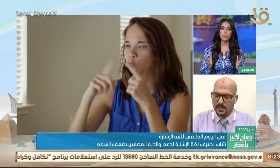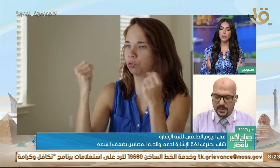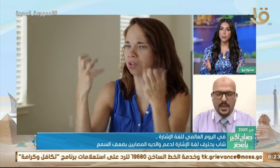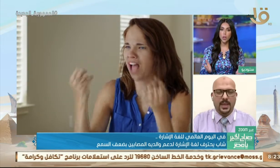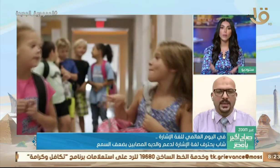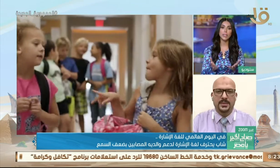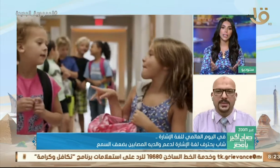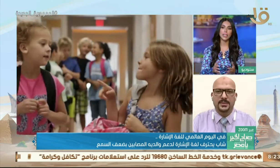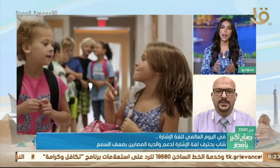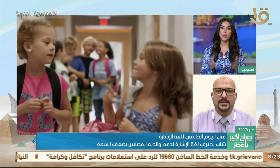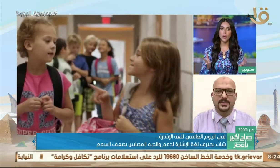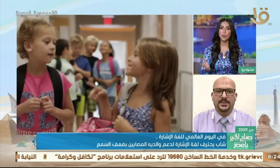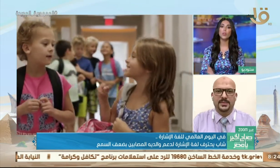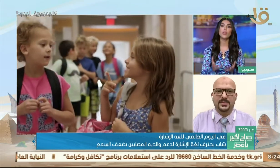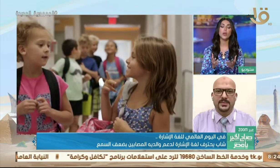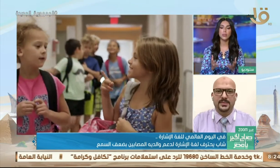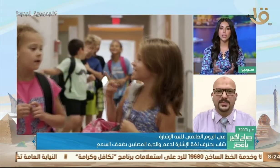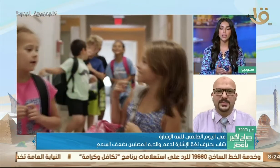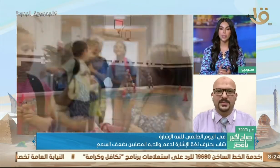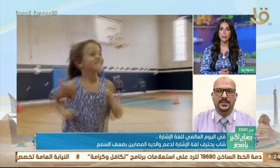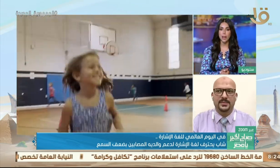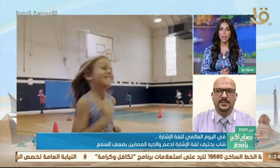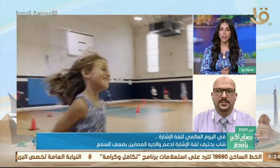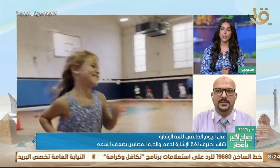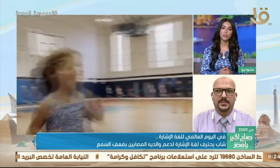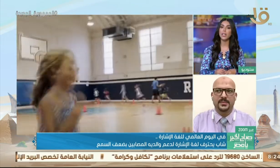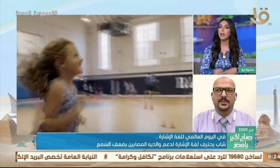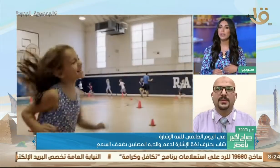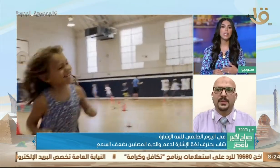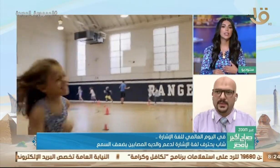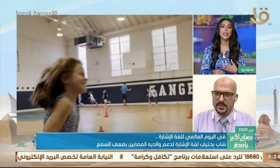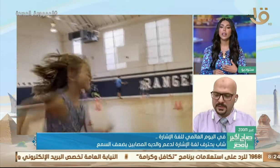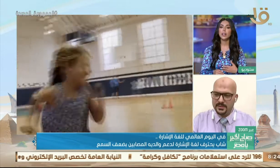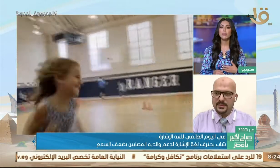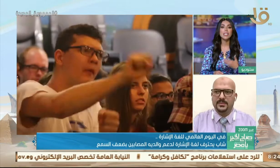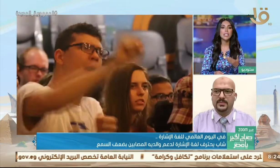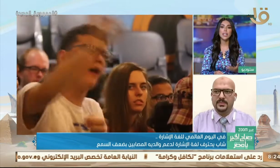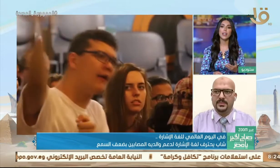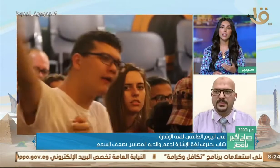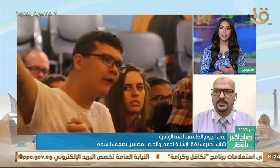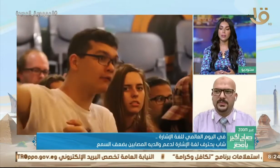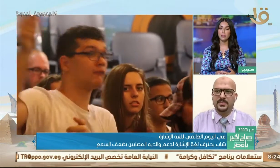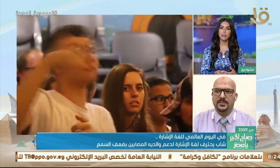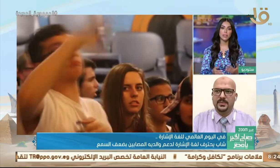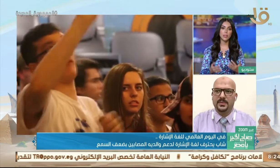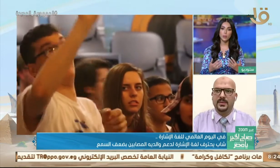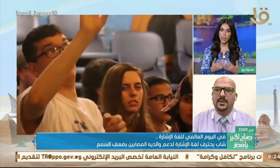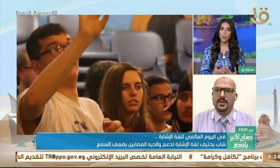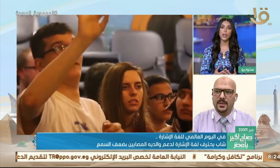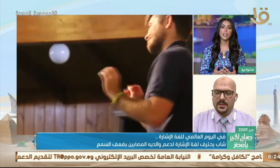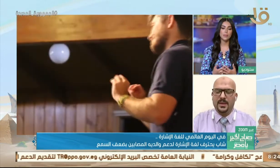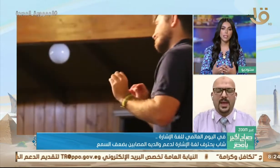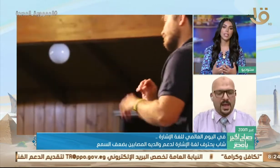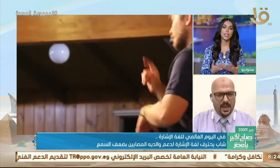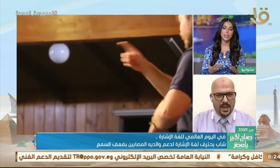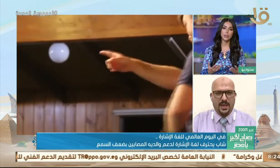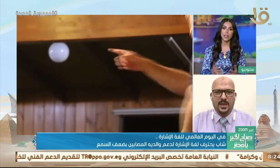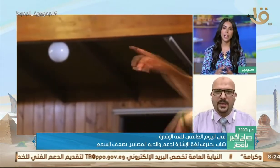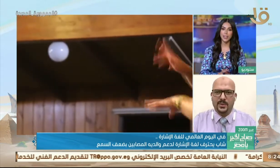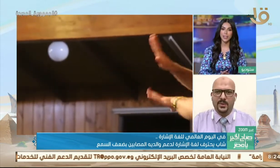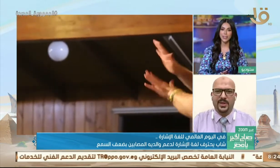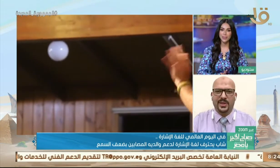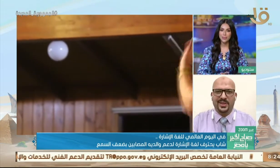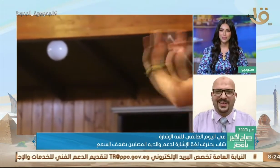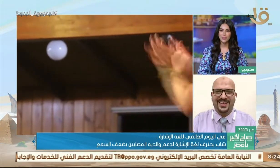نقول أكيد. كومن يعني، او كل اللغات بتستخدمها، يعني لو في مثلا ازيك فانت تقول انا كويس مثلا، يعني